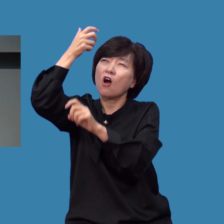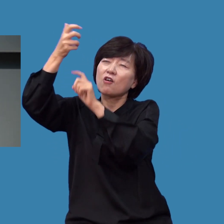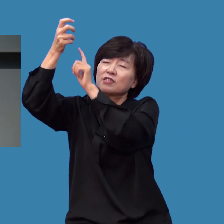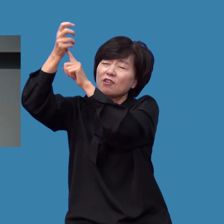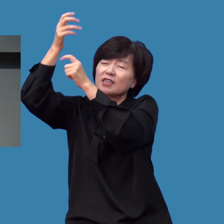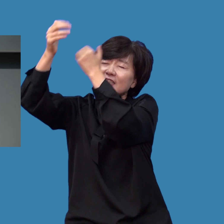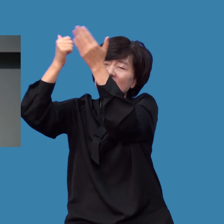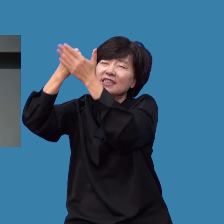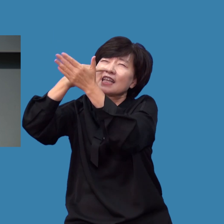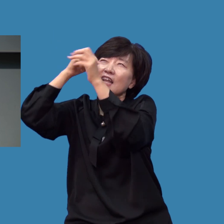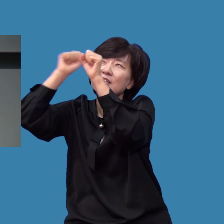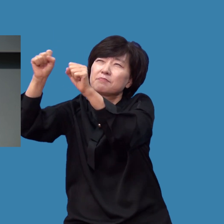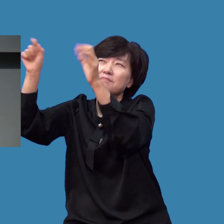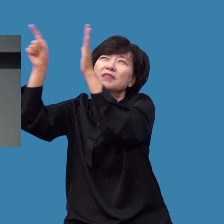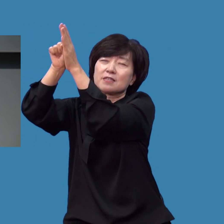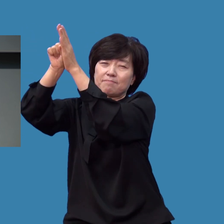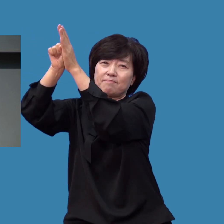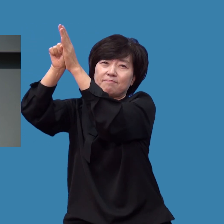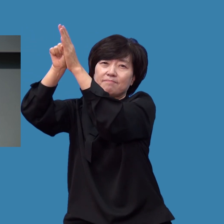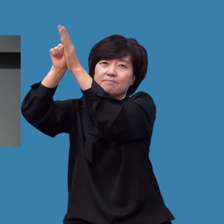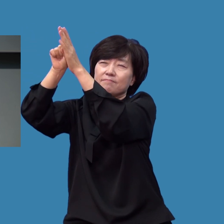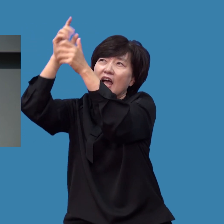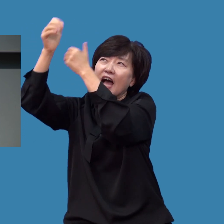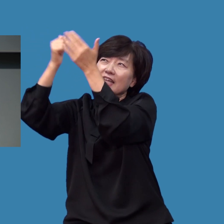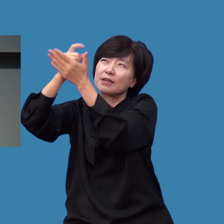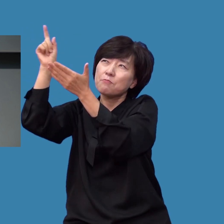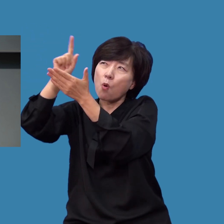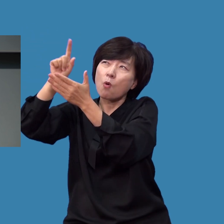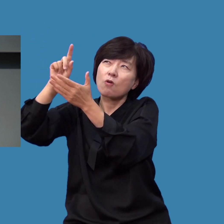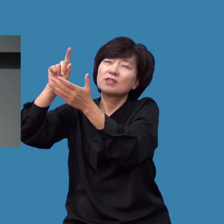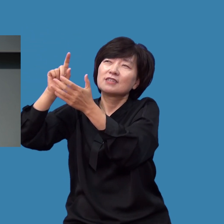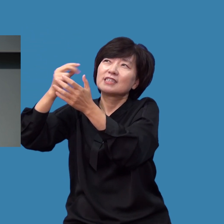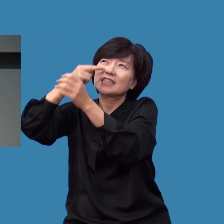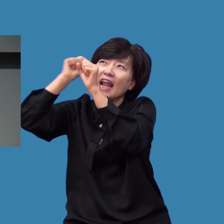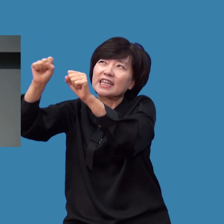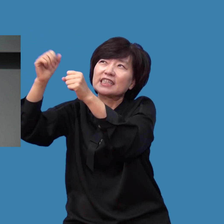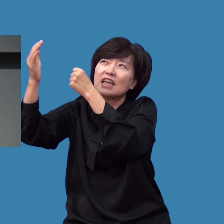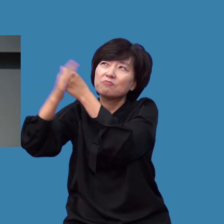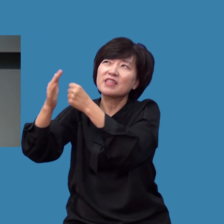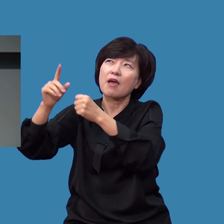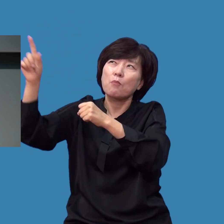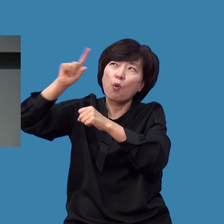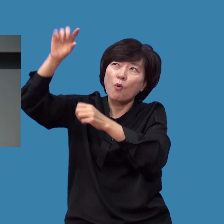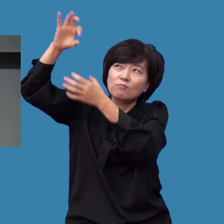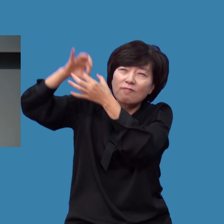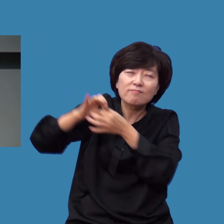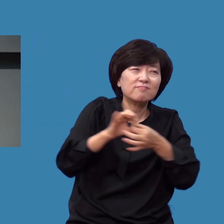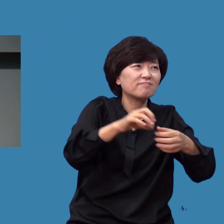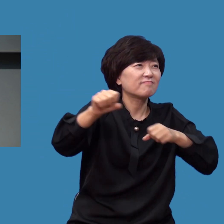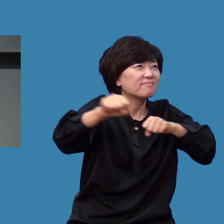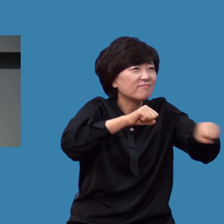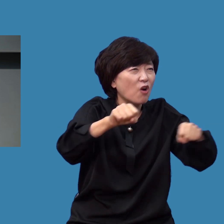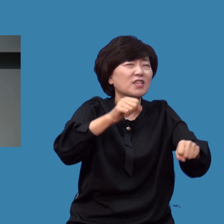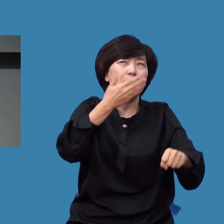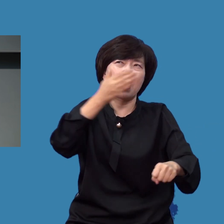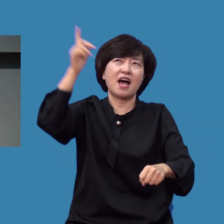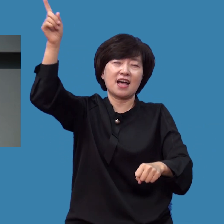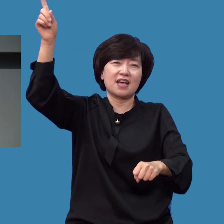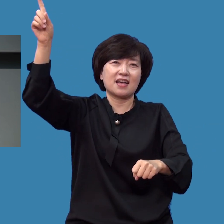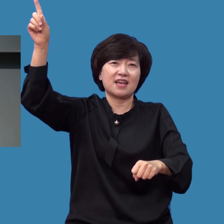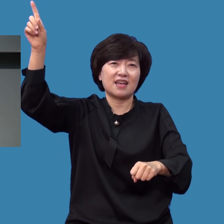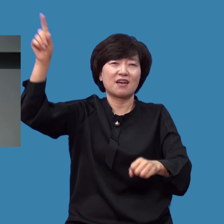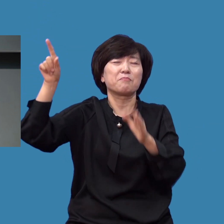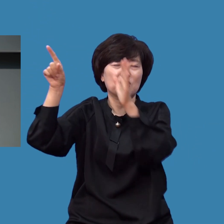살아계시고 그래서 어떤 방식으로든지 말씀하실 수 있어. 이것을 믿어야 은사가 나와요. 믿지 않으면, 아까도 얘기했지만 경험